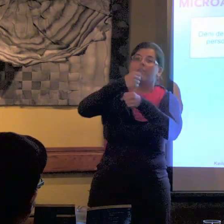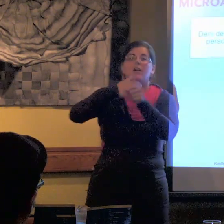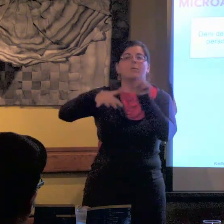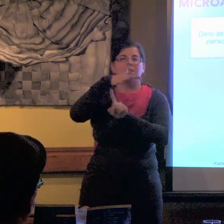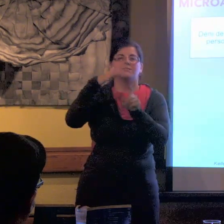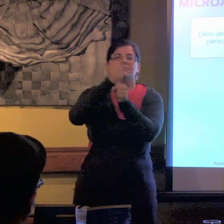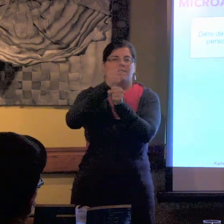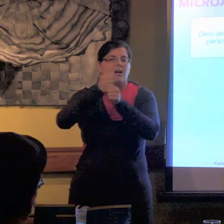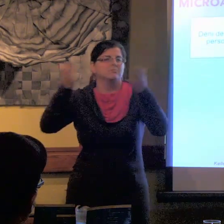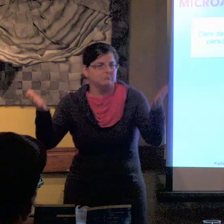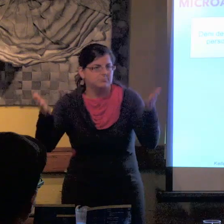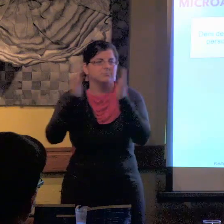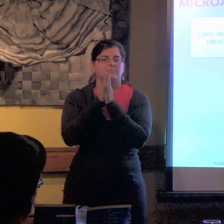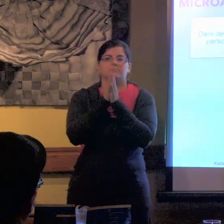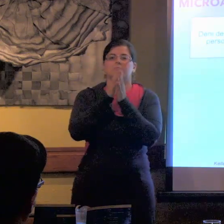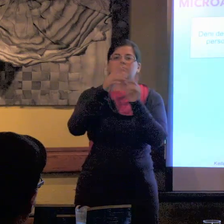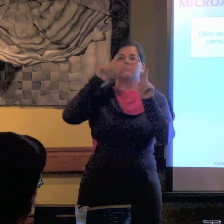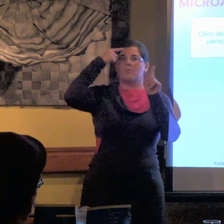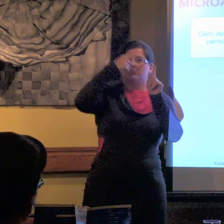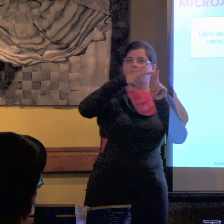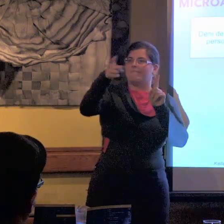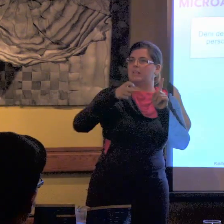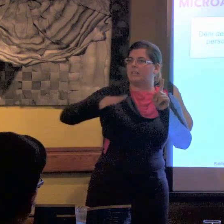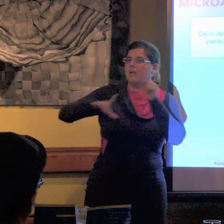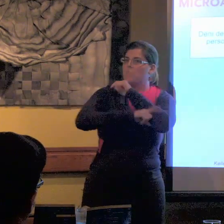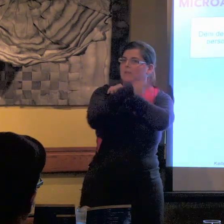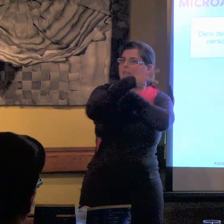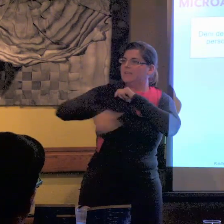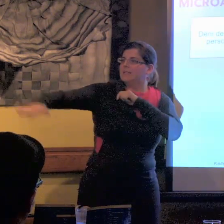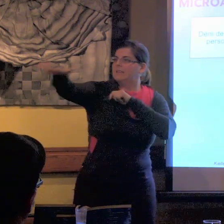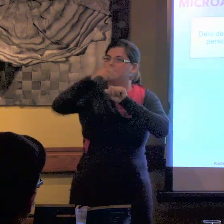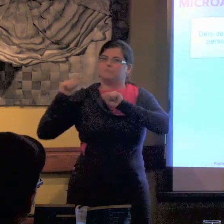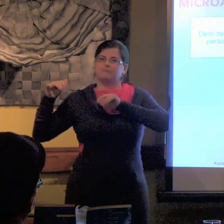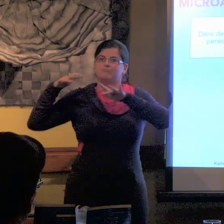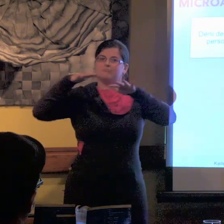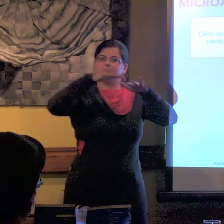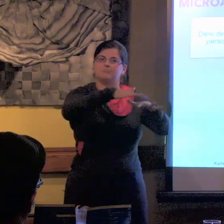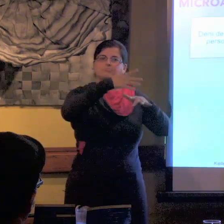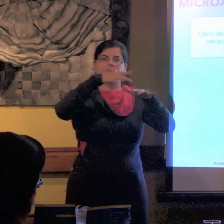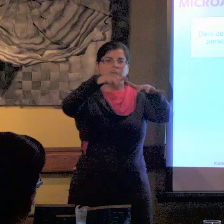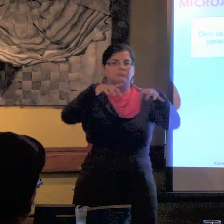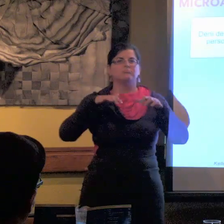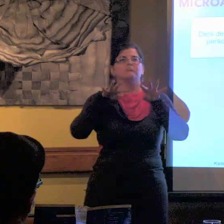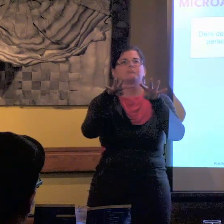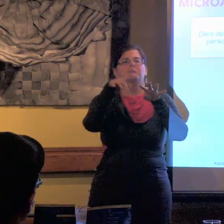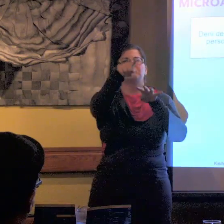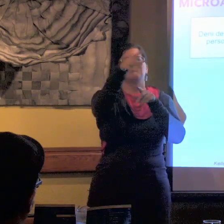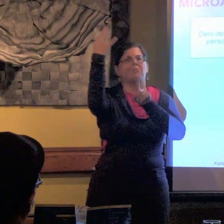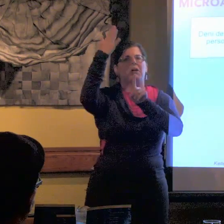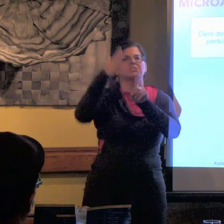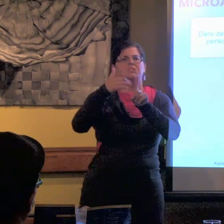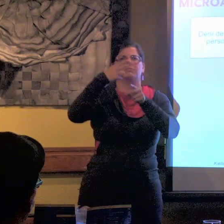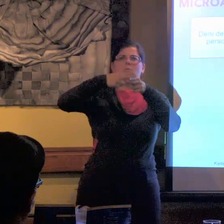endroit, ne sais-je, dans un contexte dans le milieu du travail, l'employeur convoque ses employés à une réunion dans